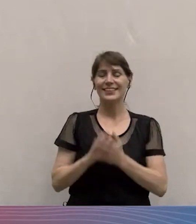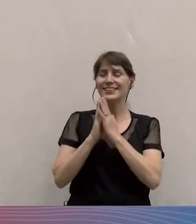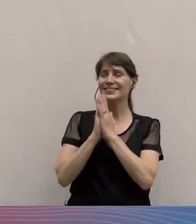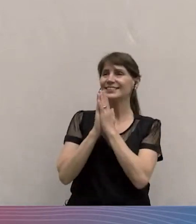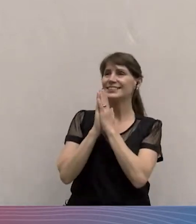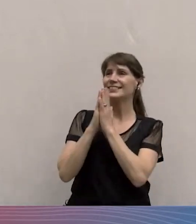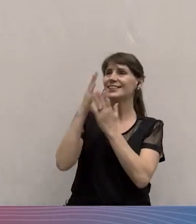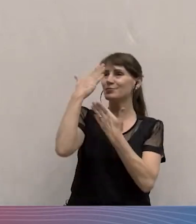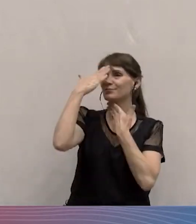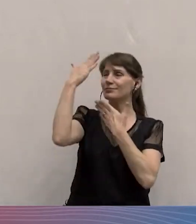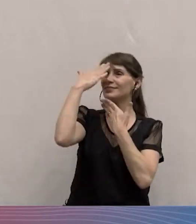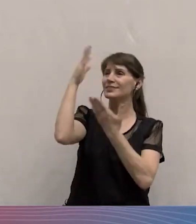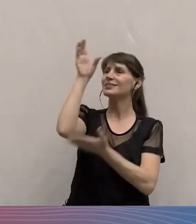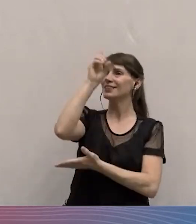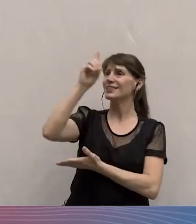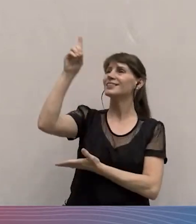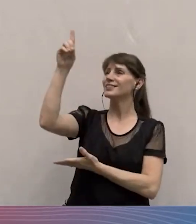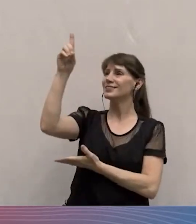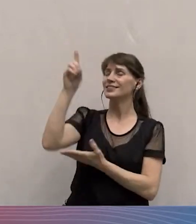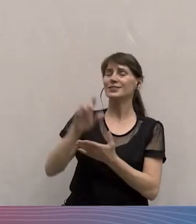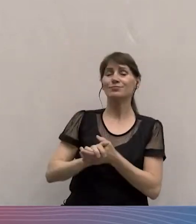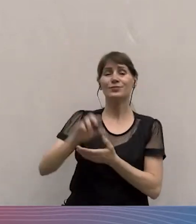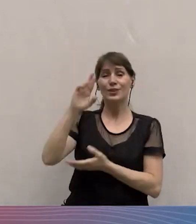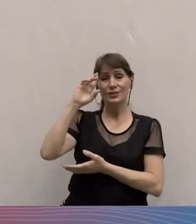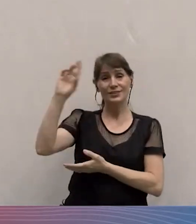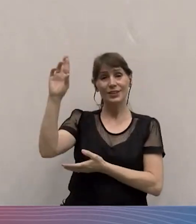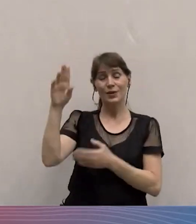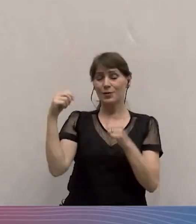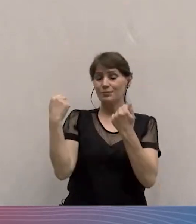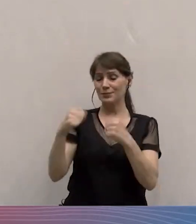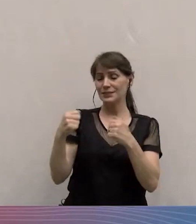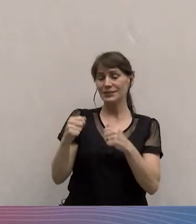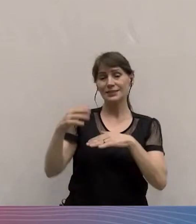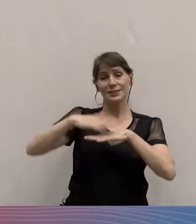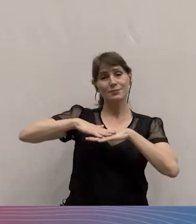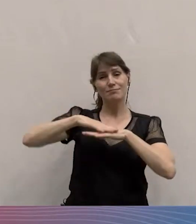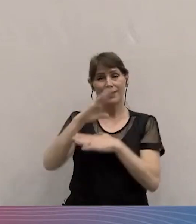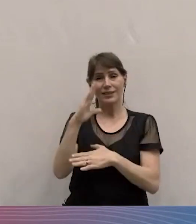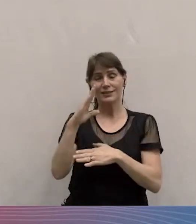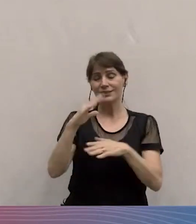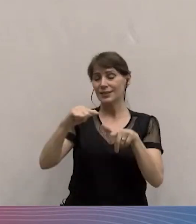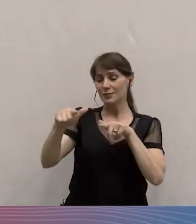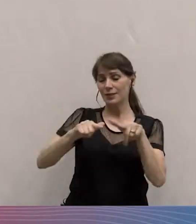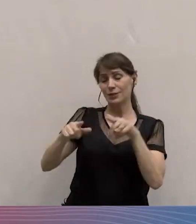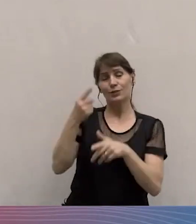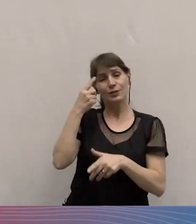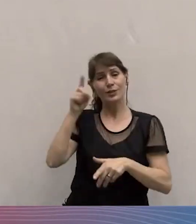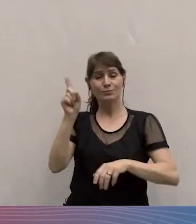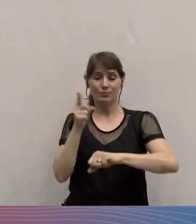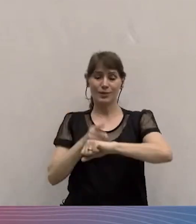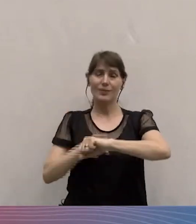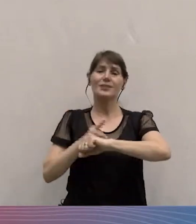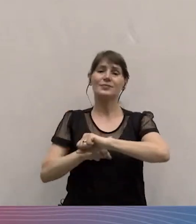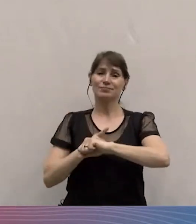Graças ao Senhor, o Senhor precisa de mais trabalhadores à última hora.